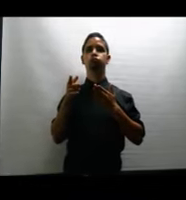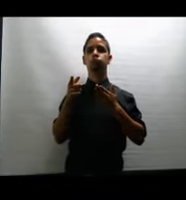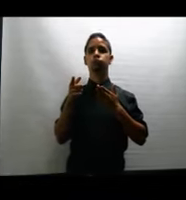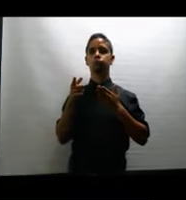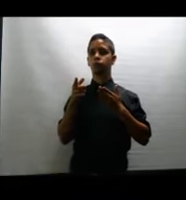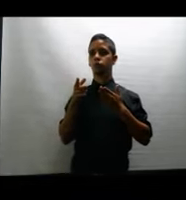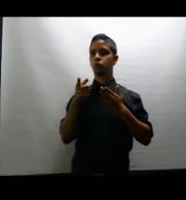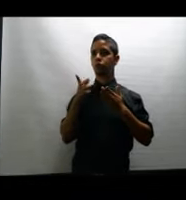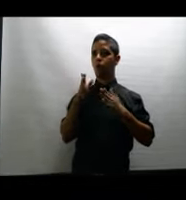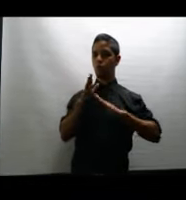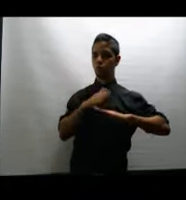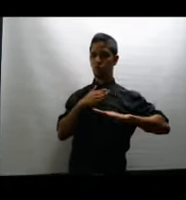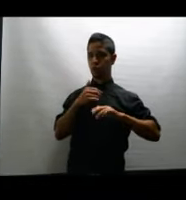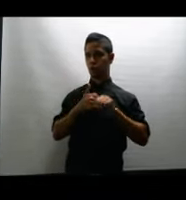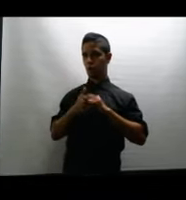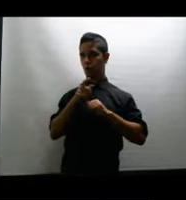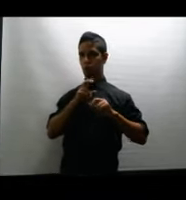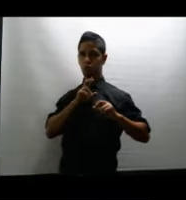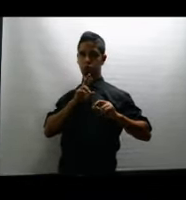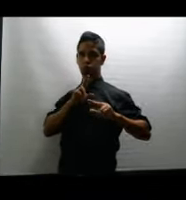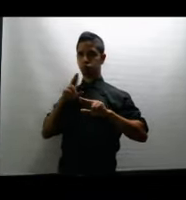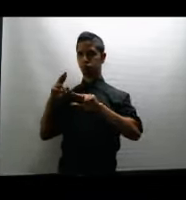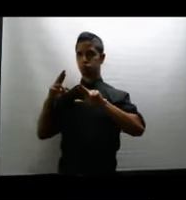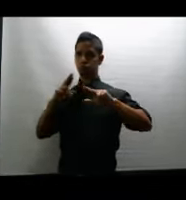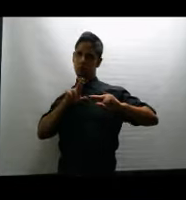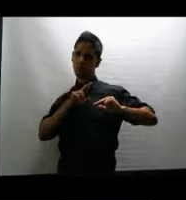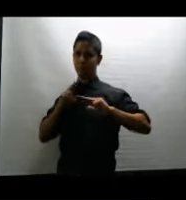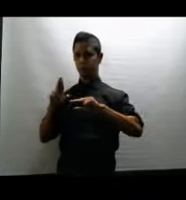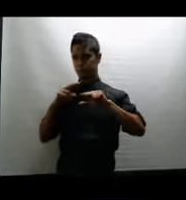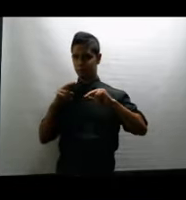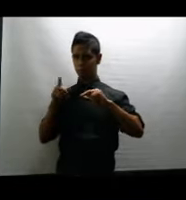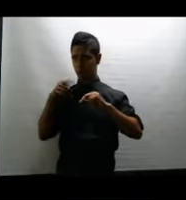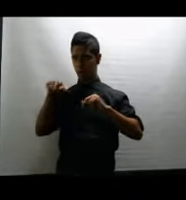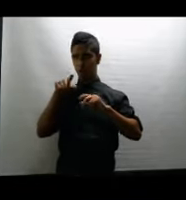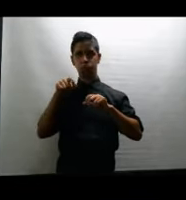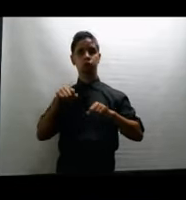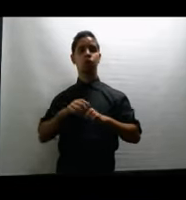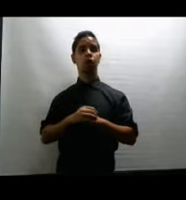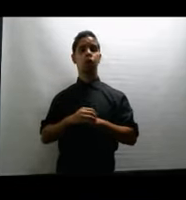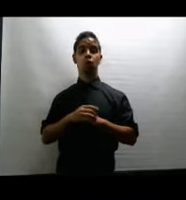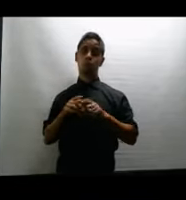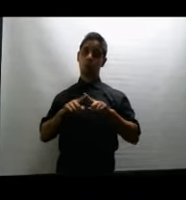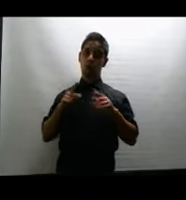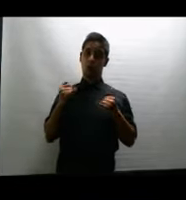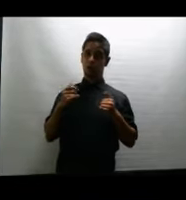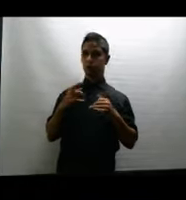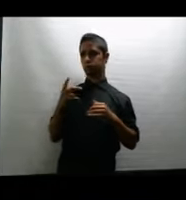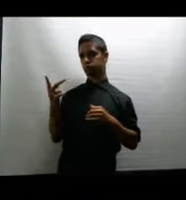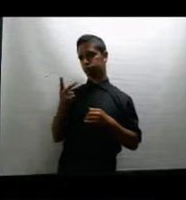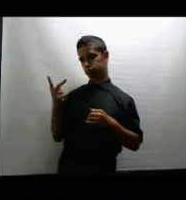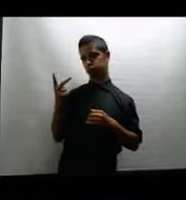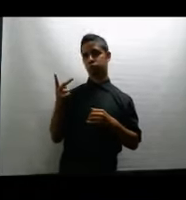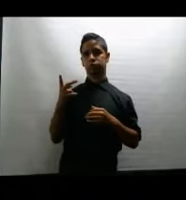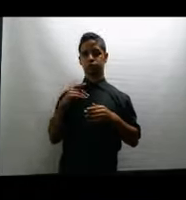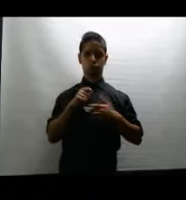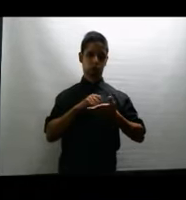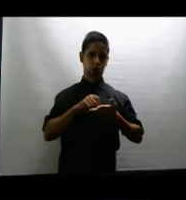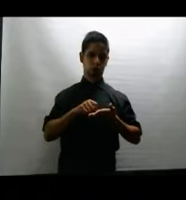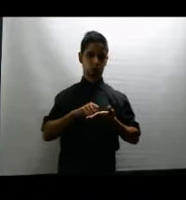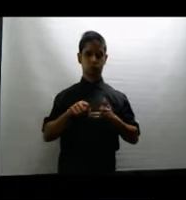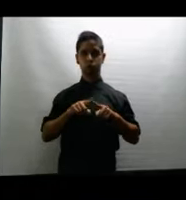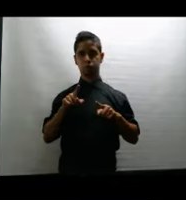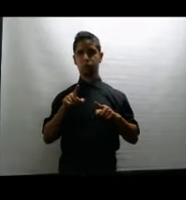contesten, porque digo yo, a veces de repente eso pasa. Estamos, de hecho, yo y yo estamos escribiendo una canción, pero a veces las canciones hay que